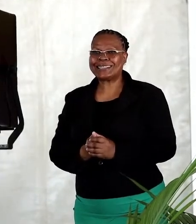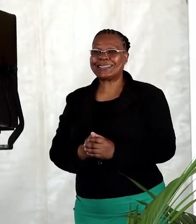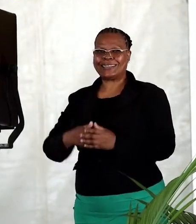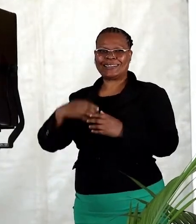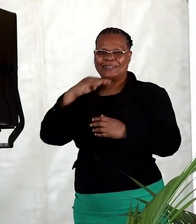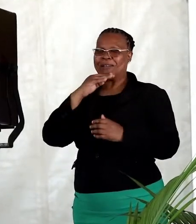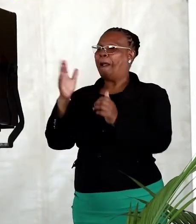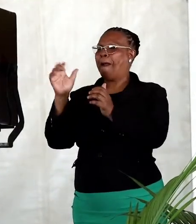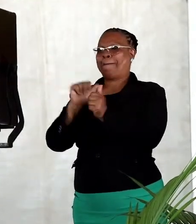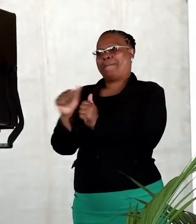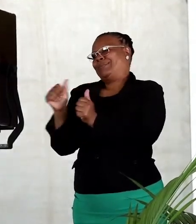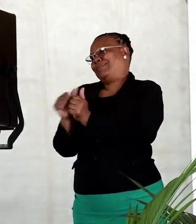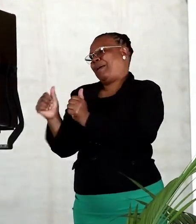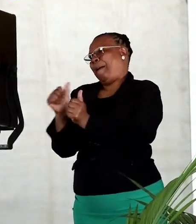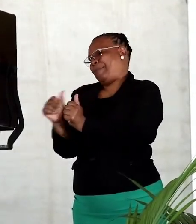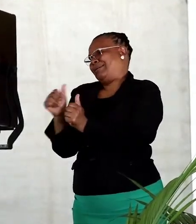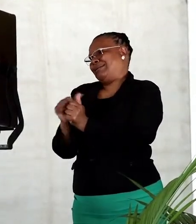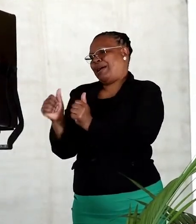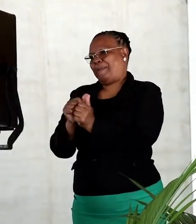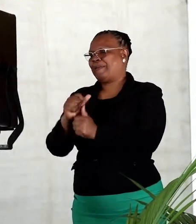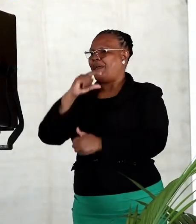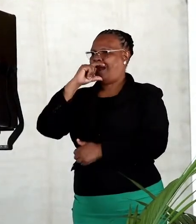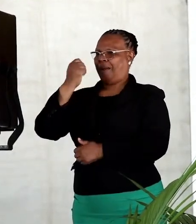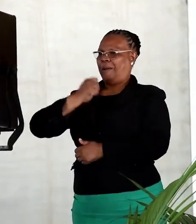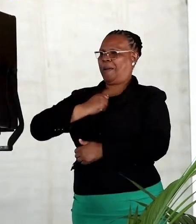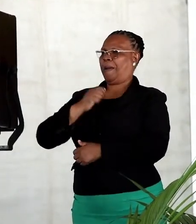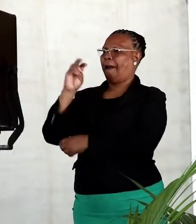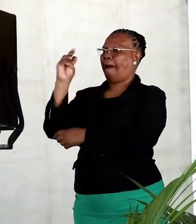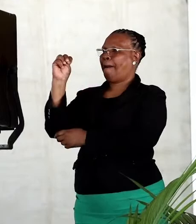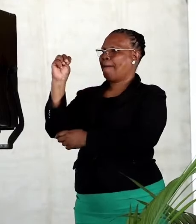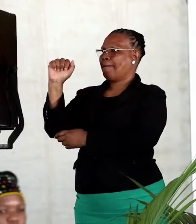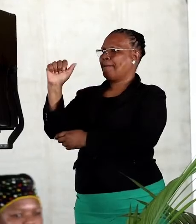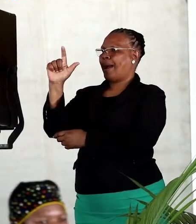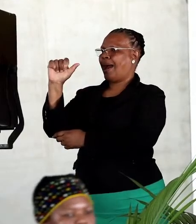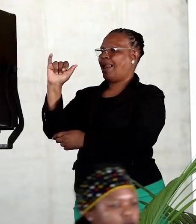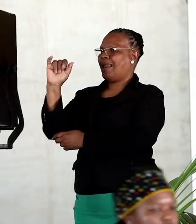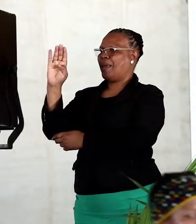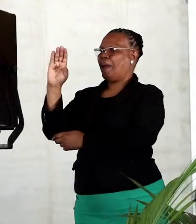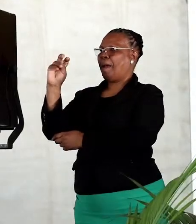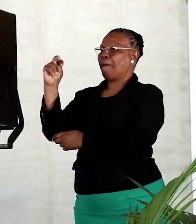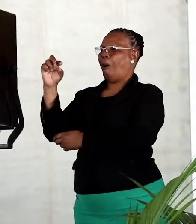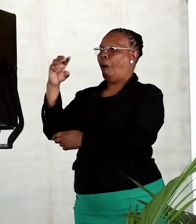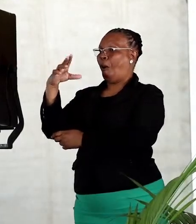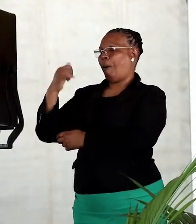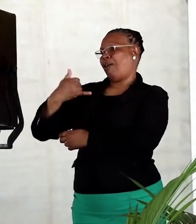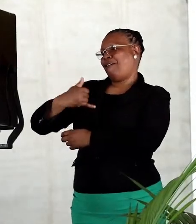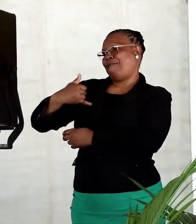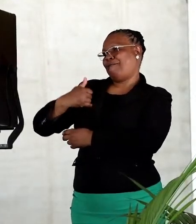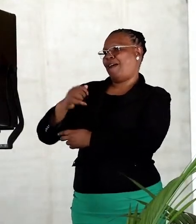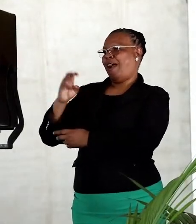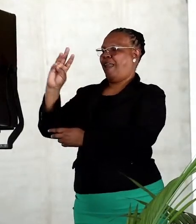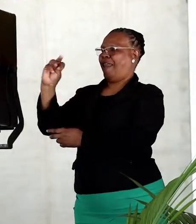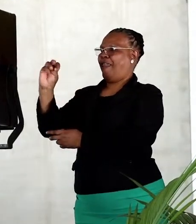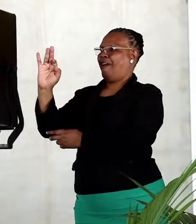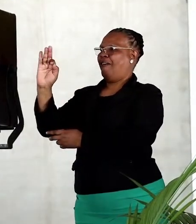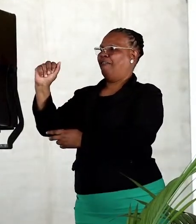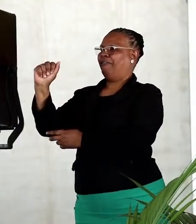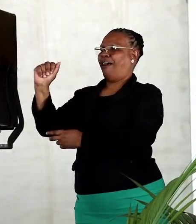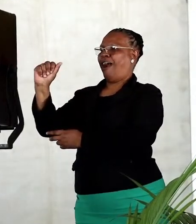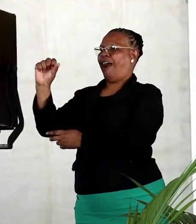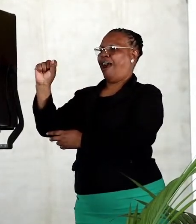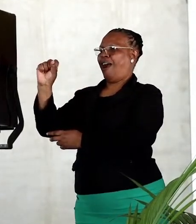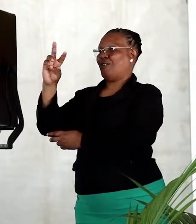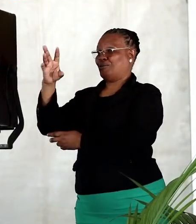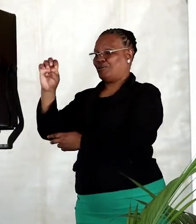Much better, much better. Igama lam ngumalibongwe Mfazwe. Ndingu MMC walapha eBuffalo City. Molweni